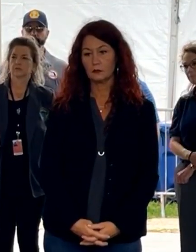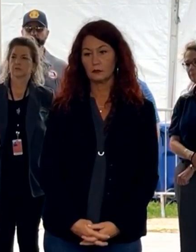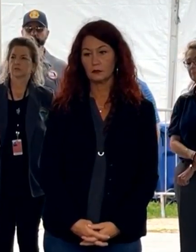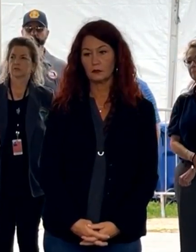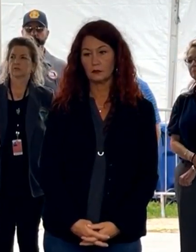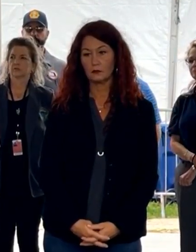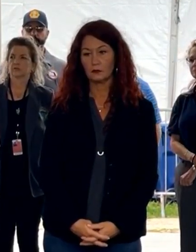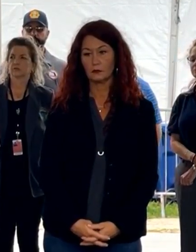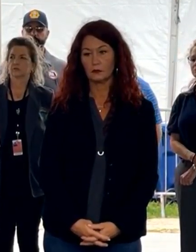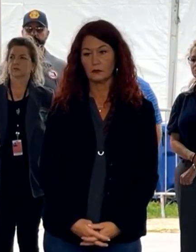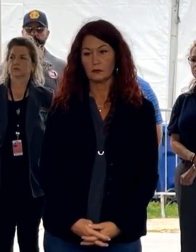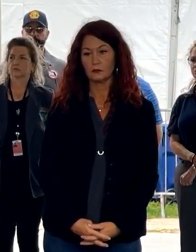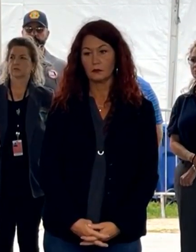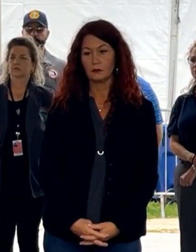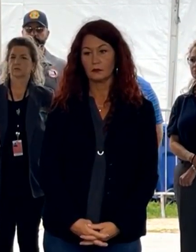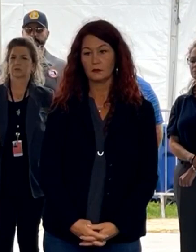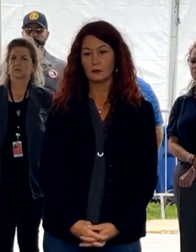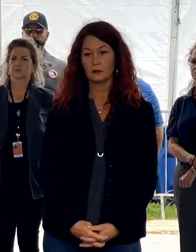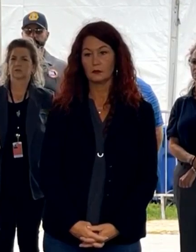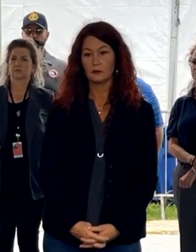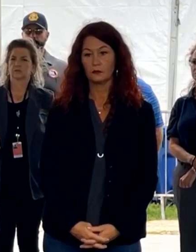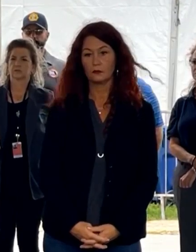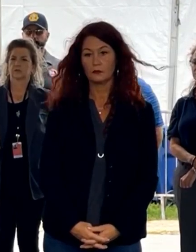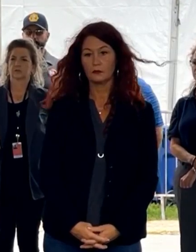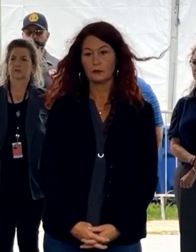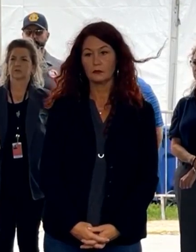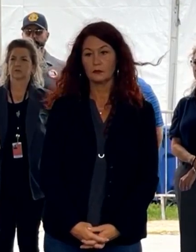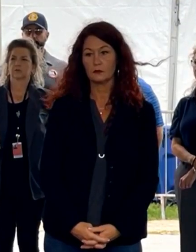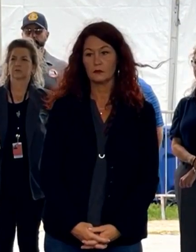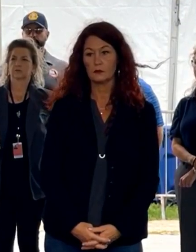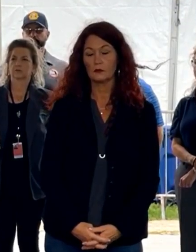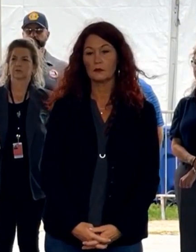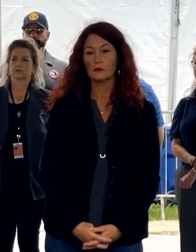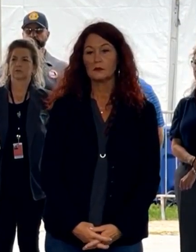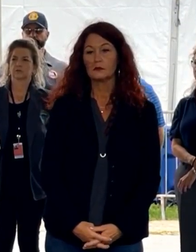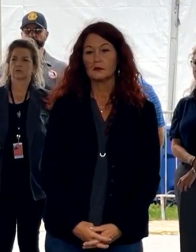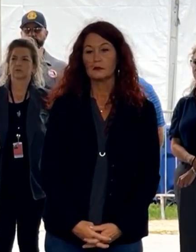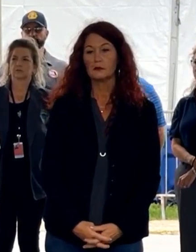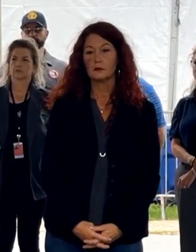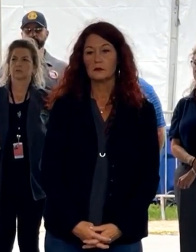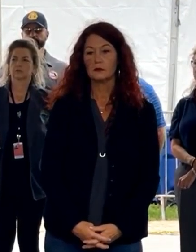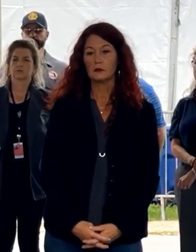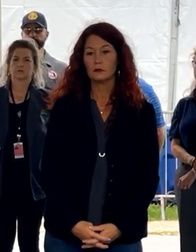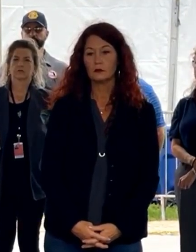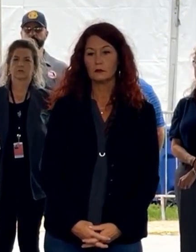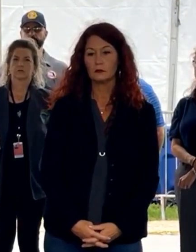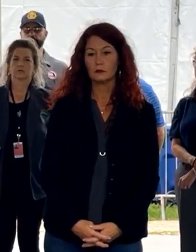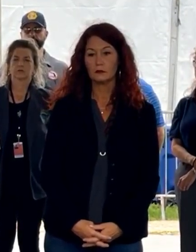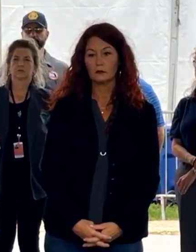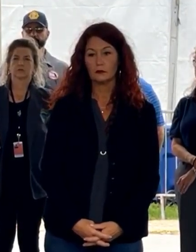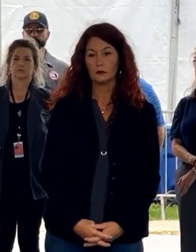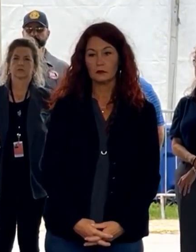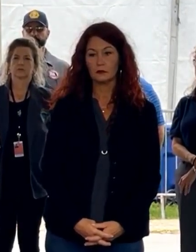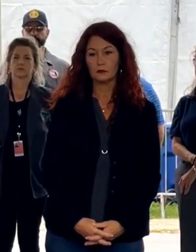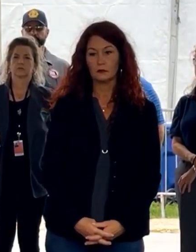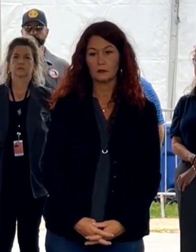y mujeres de los equipos USAR siempre que sea posible, incluidas las estaciones de